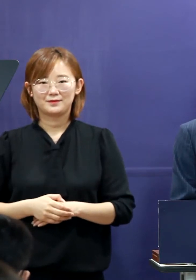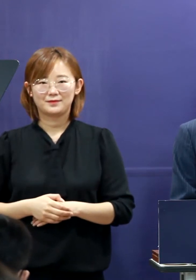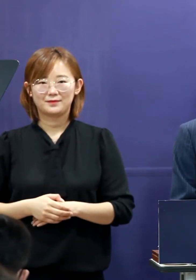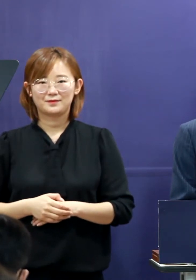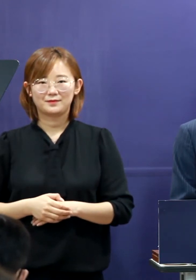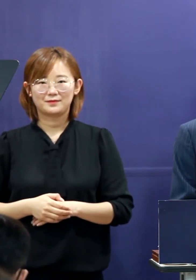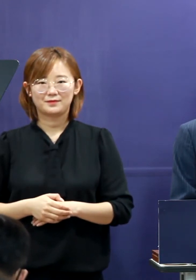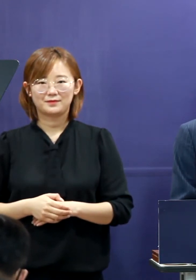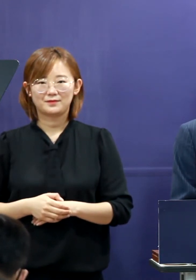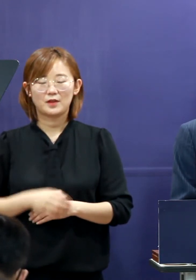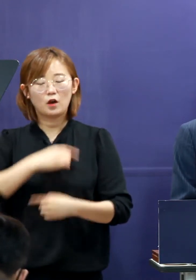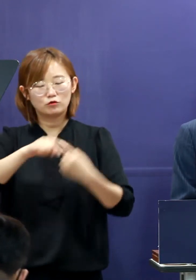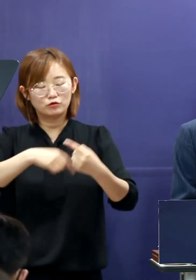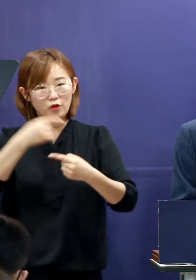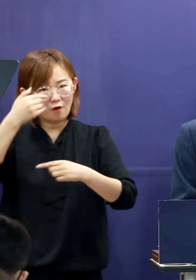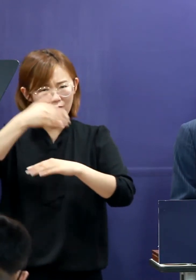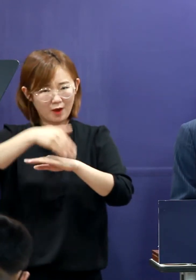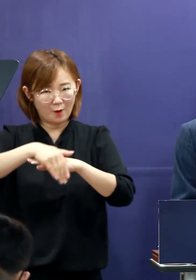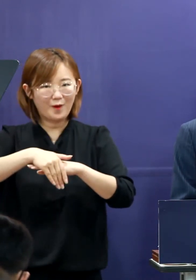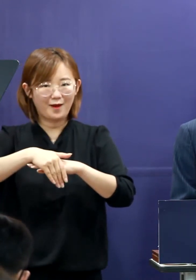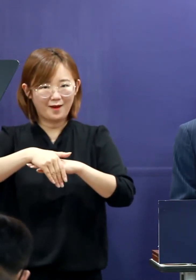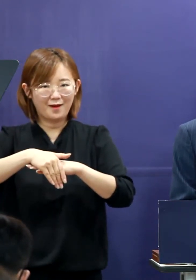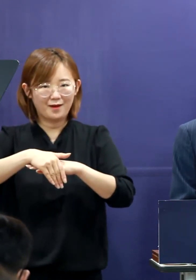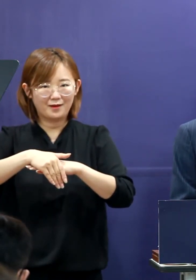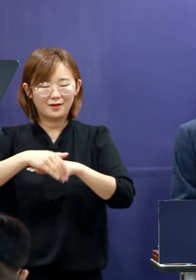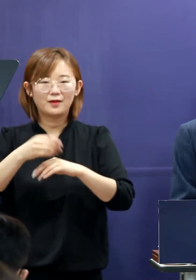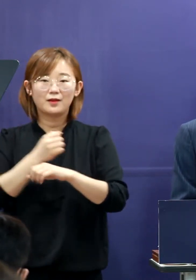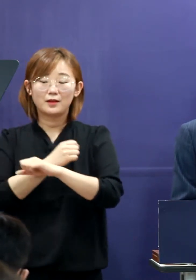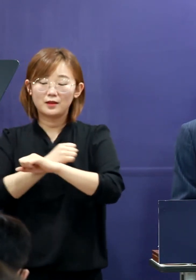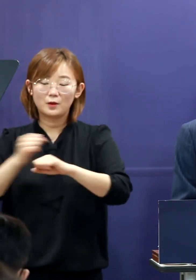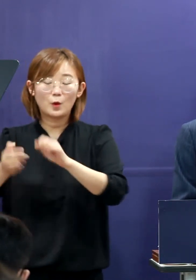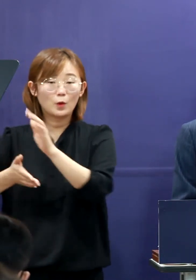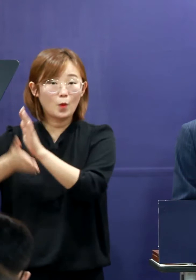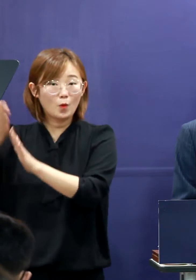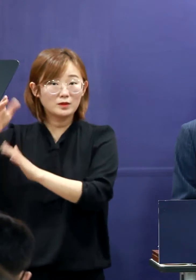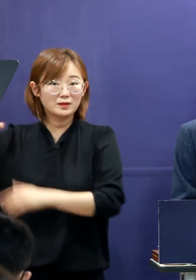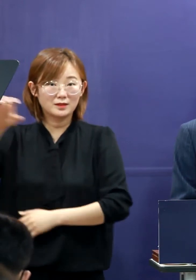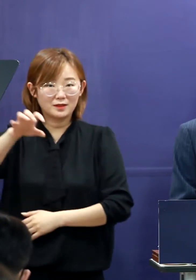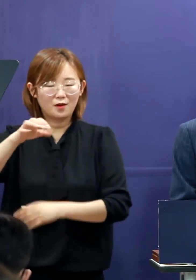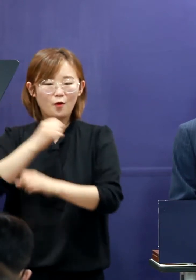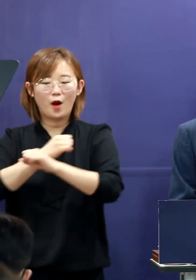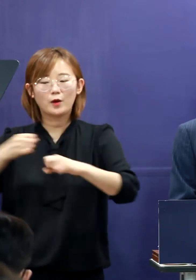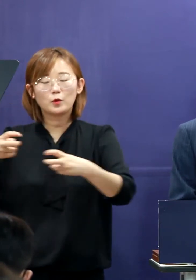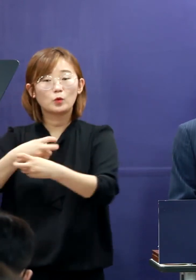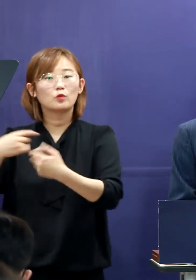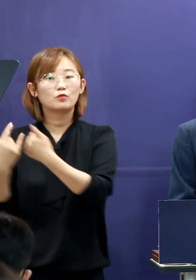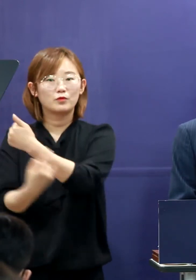지금 대도시권 광역교통위원회하고 지금 협의를 진행 중에 있습니다.